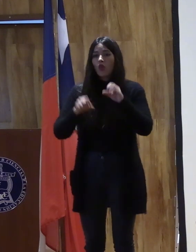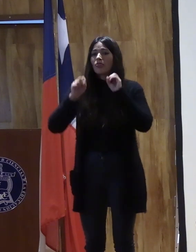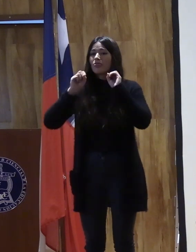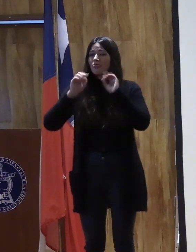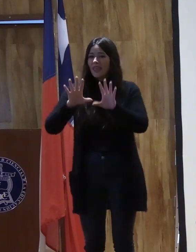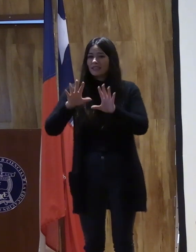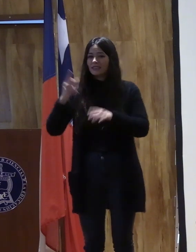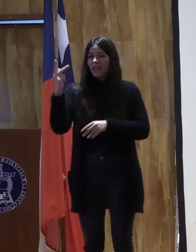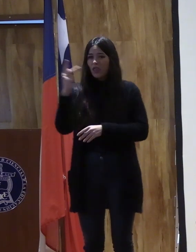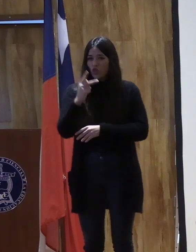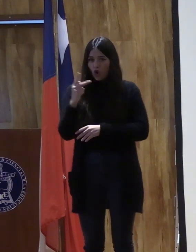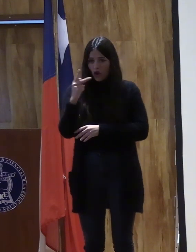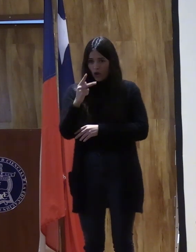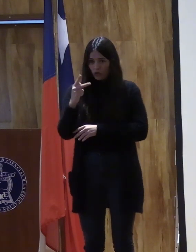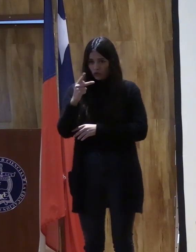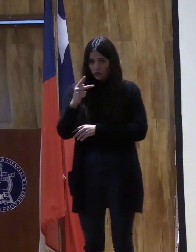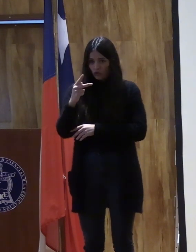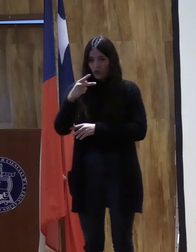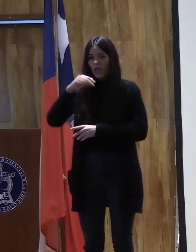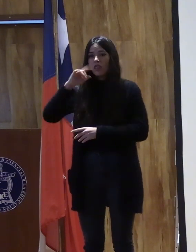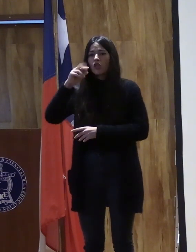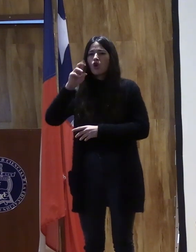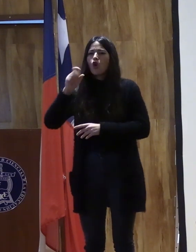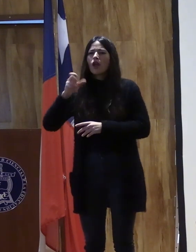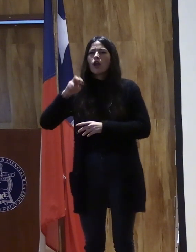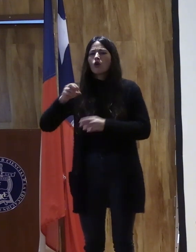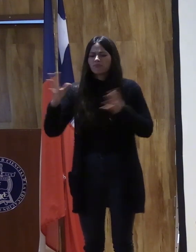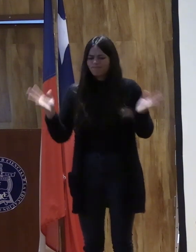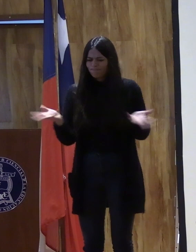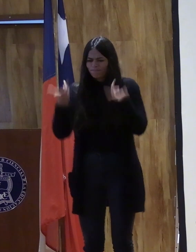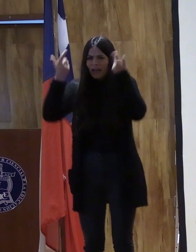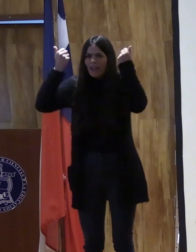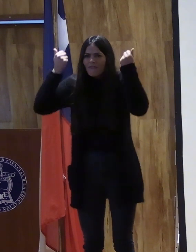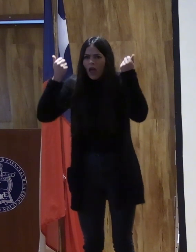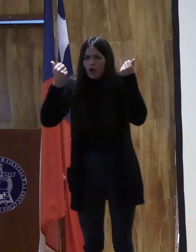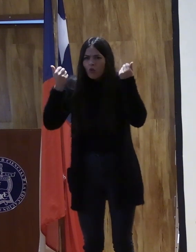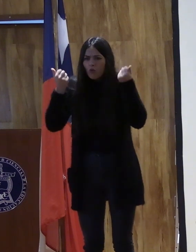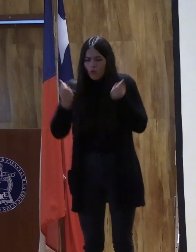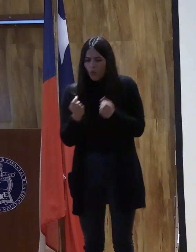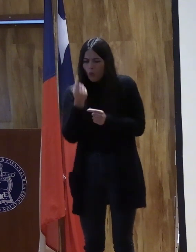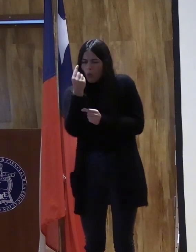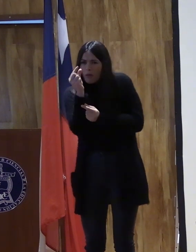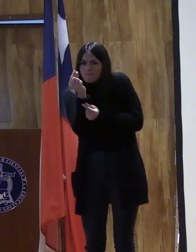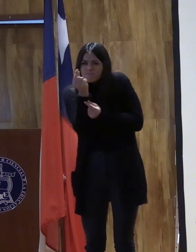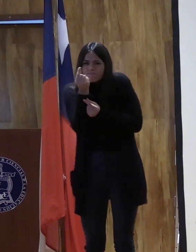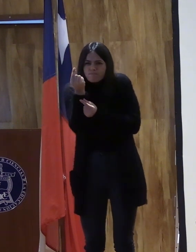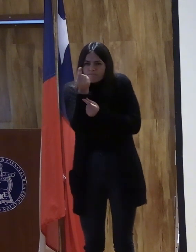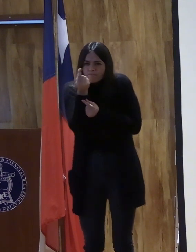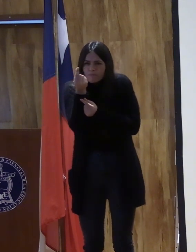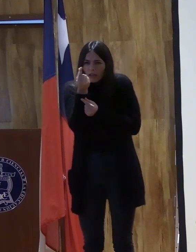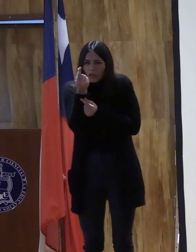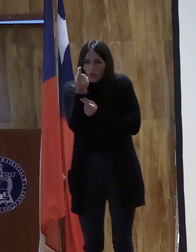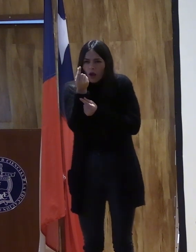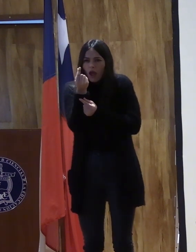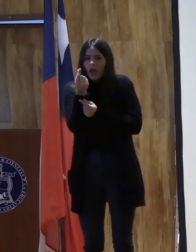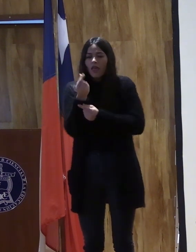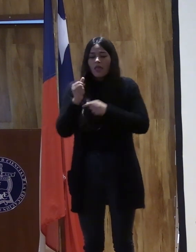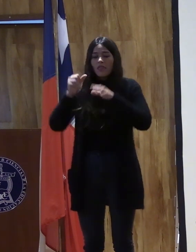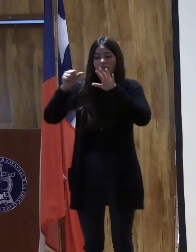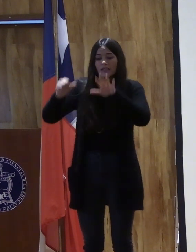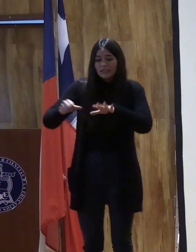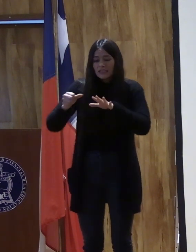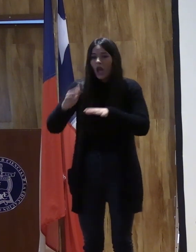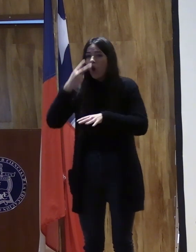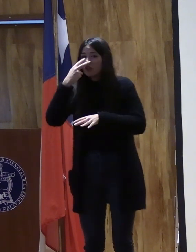10 hidrógeno. El hidrógeno es muy livianito, es una partícula, cuando el oxígeno son 16. Entonces,